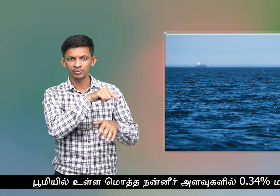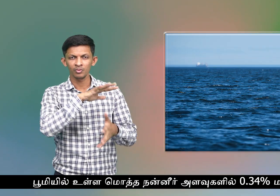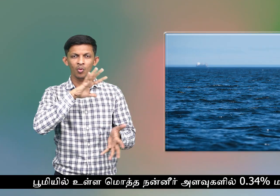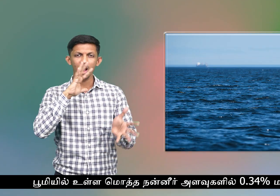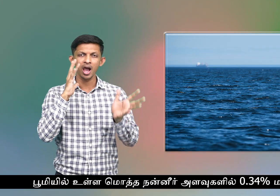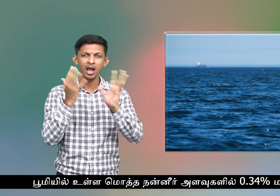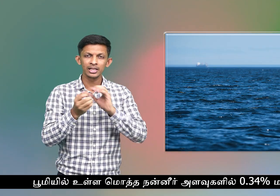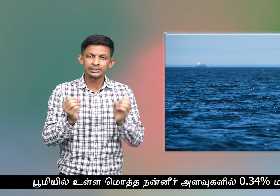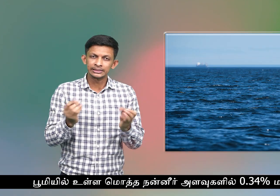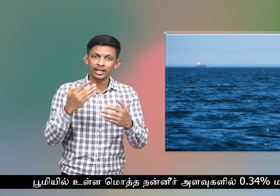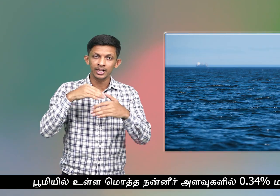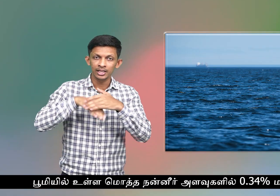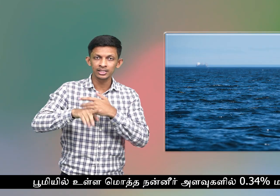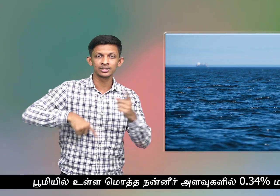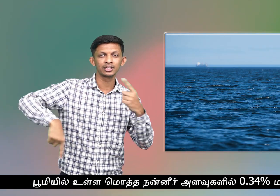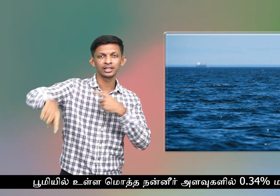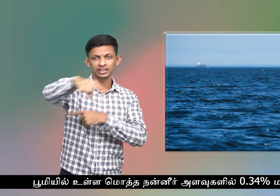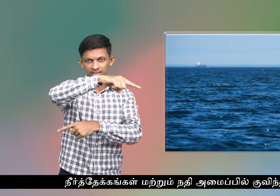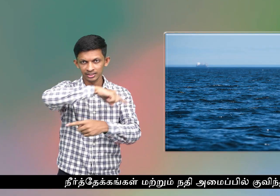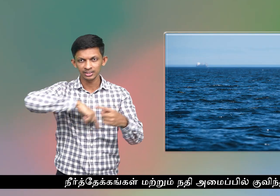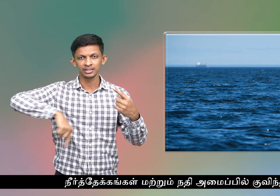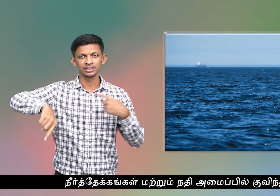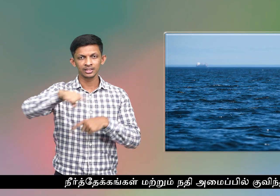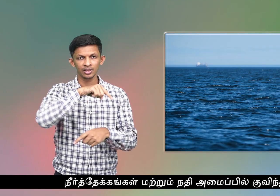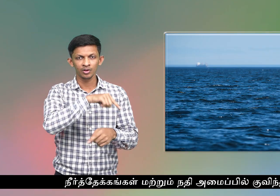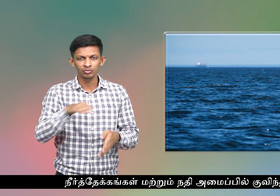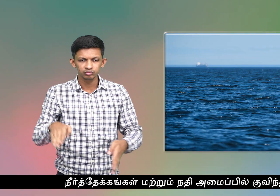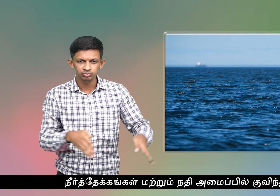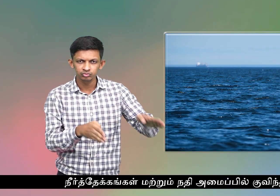0.34 விழுக்காடு மட்டுமே ஏரிகள், நீர்த்தேக்கங்கள் மற்றும் நதி